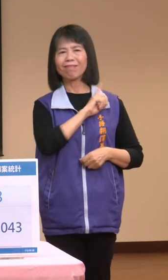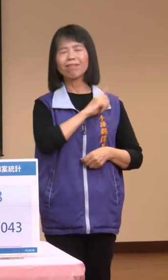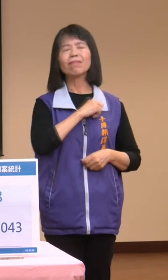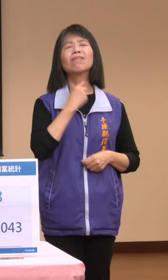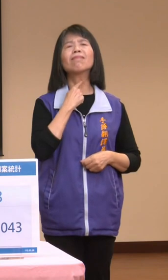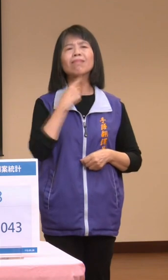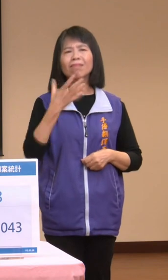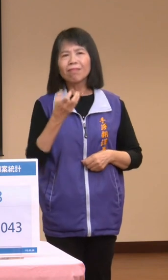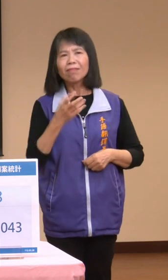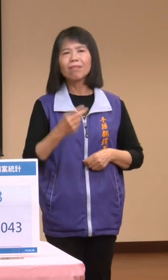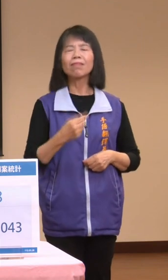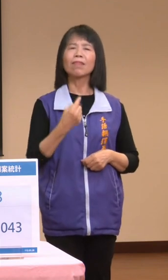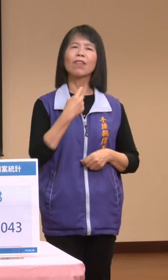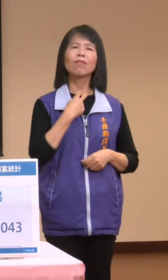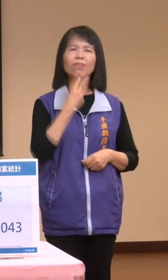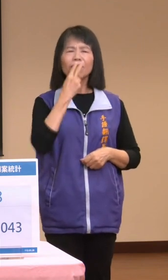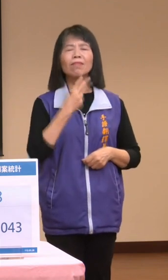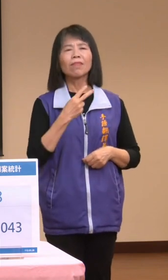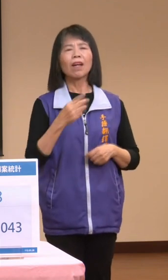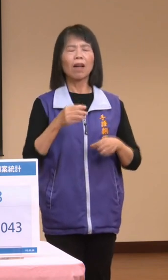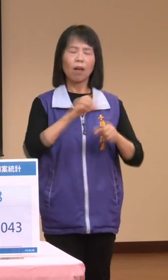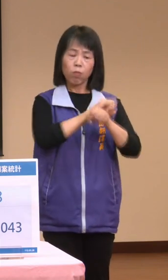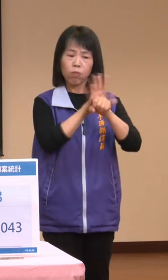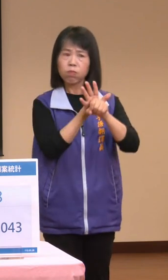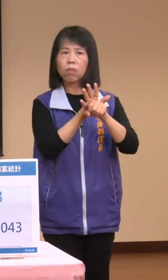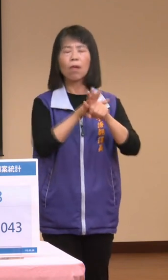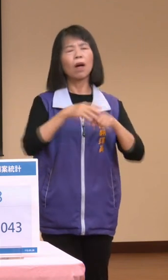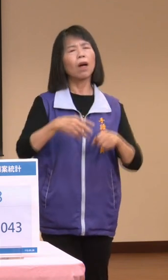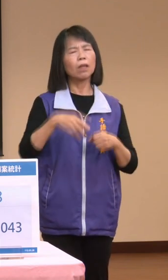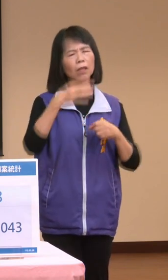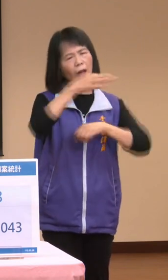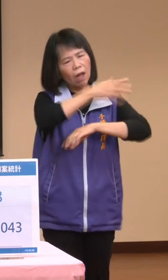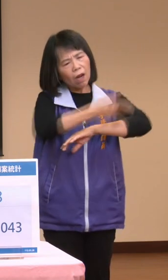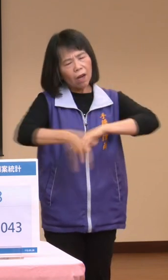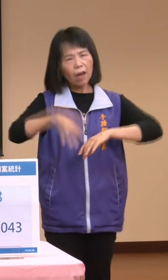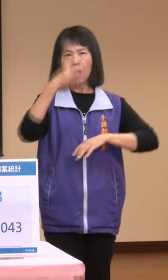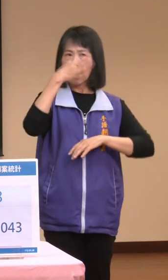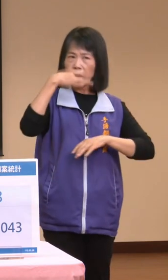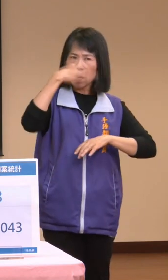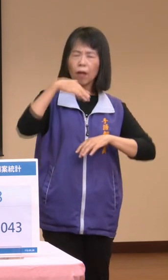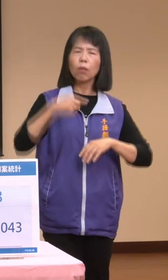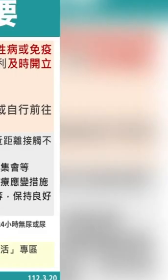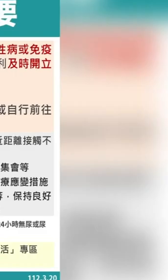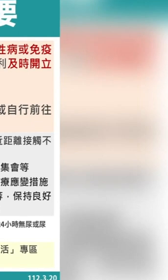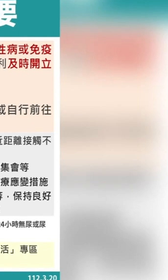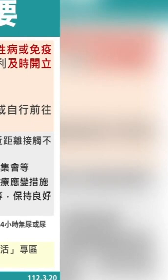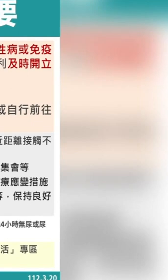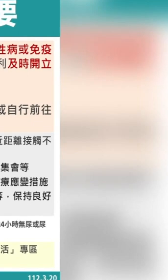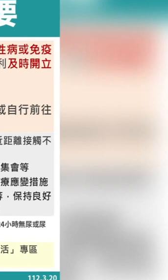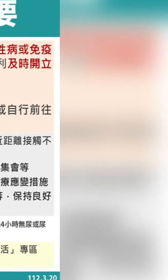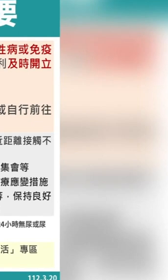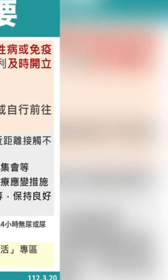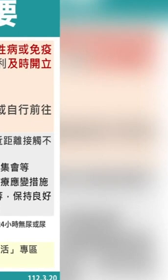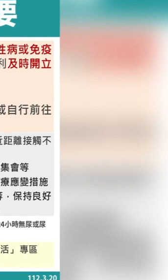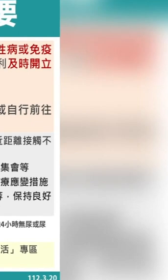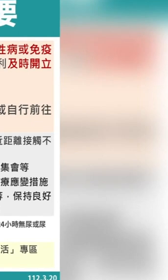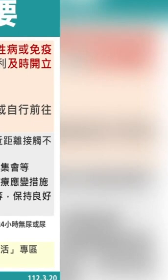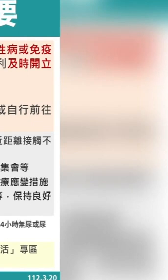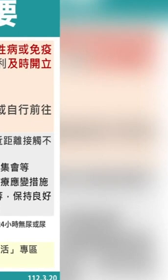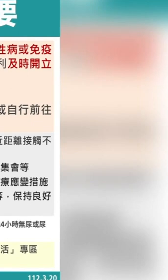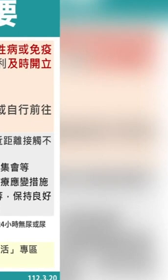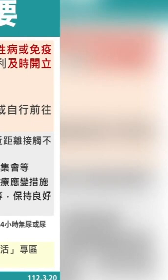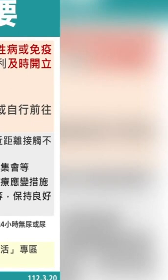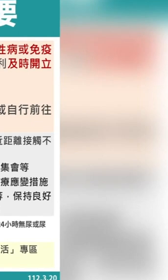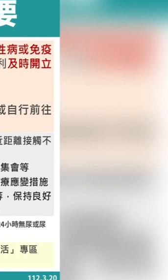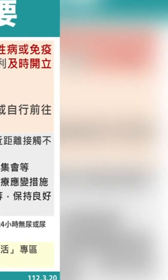疾病，其实不管是新冠病毒、流感病毒或是呼吸道融合病毒，当你有任何的上呼吸道疾